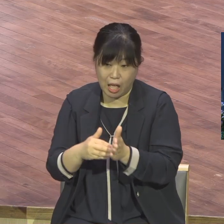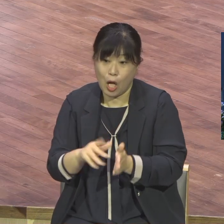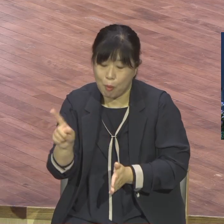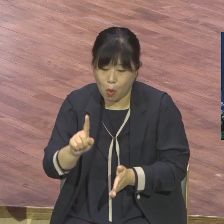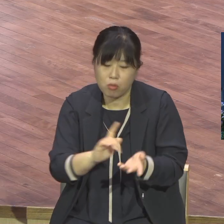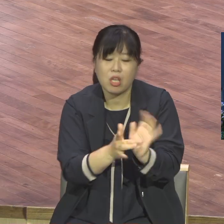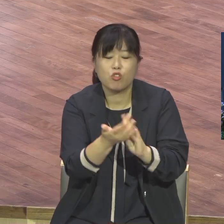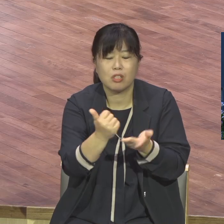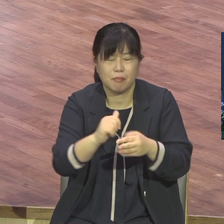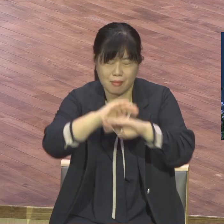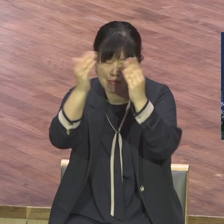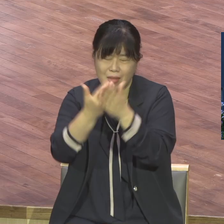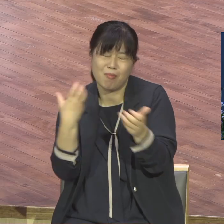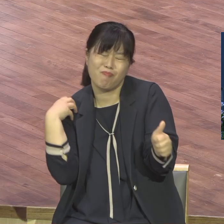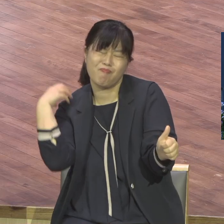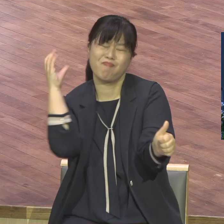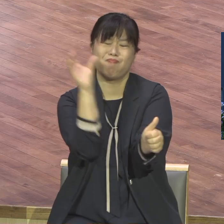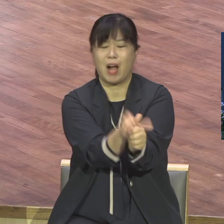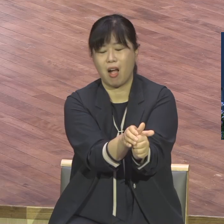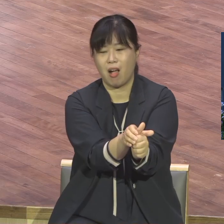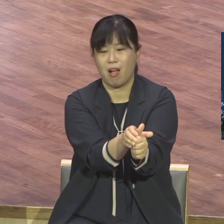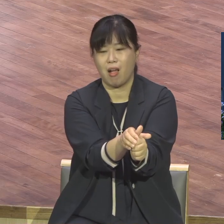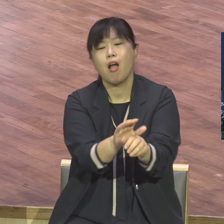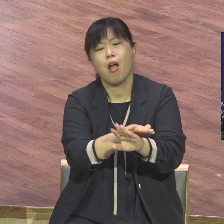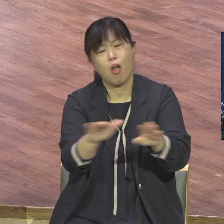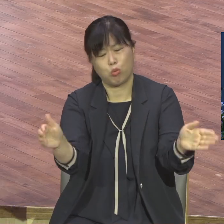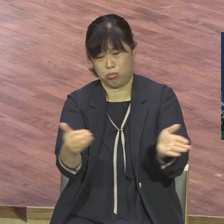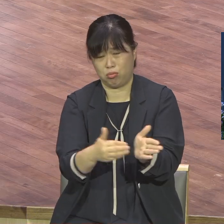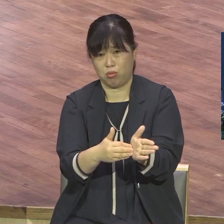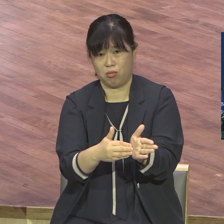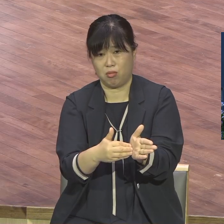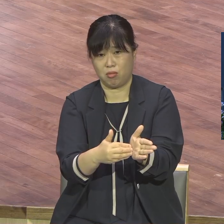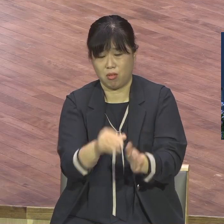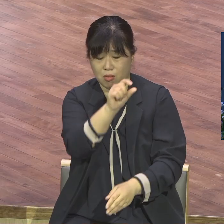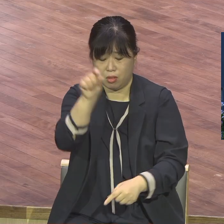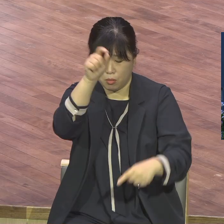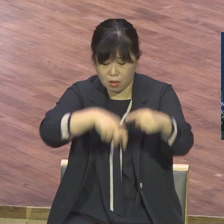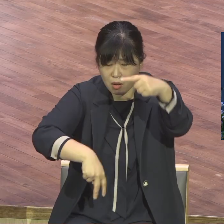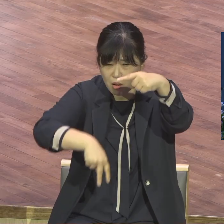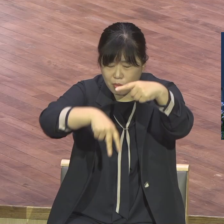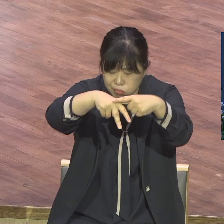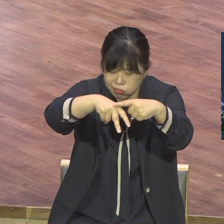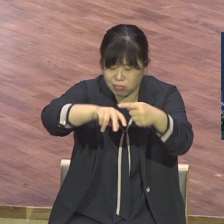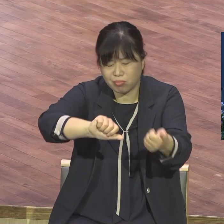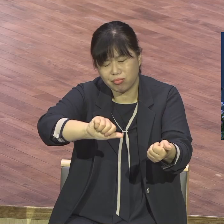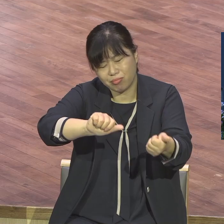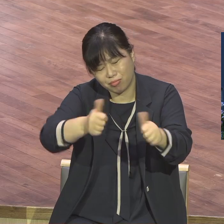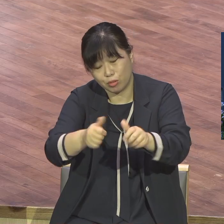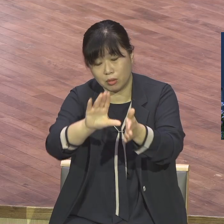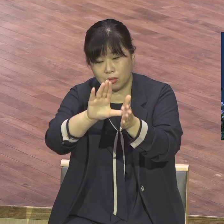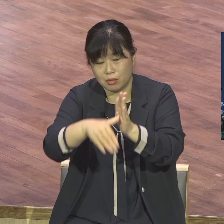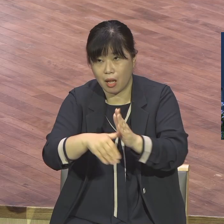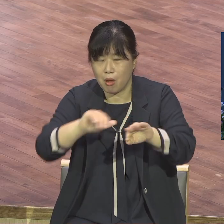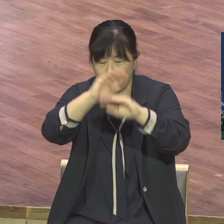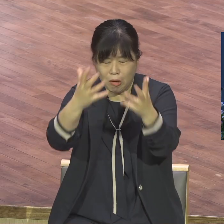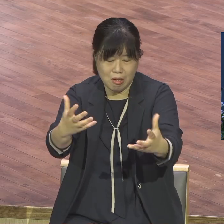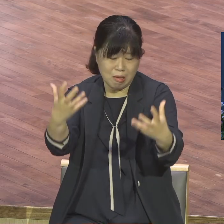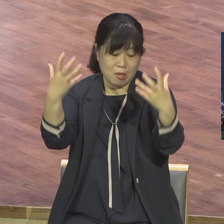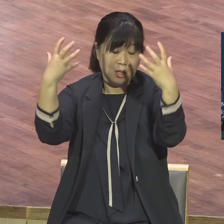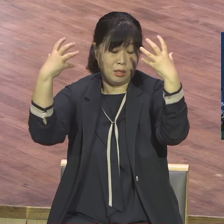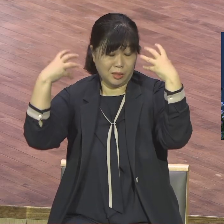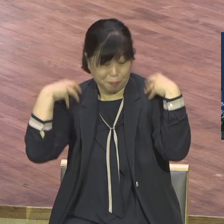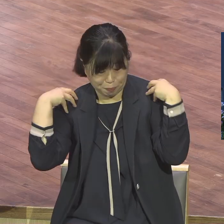예수님은 십자가 상에서 우리의 모든 죄악을 다 대신 지시고 그 하나님 앞에 우리가 진